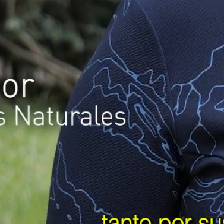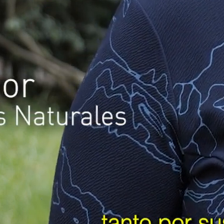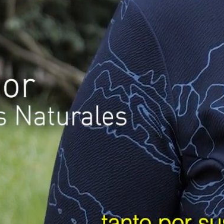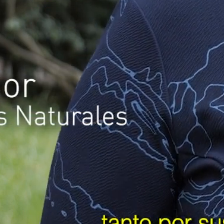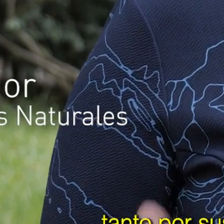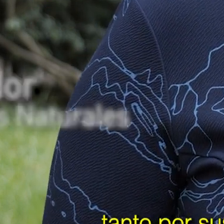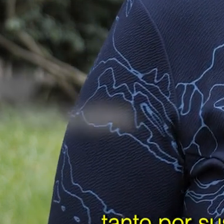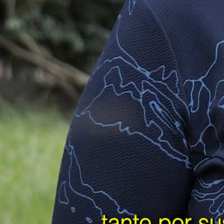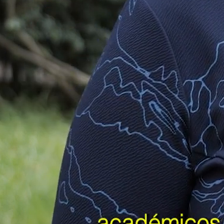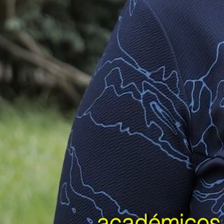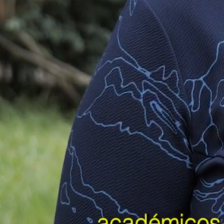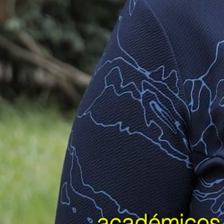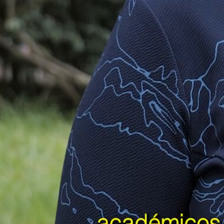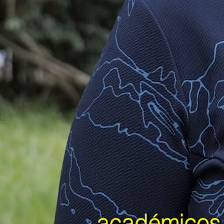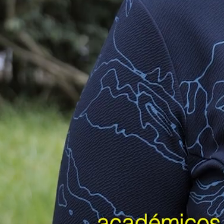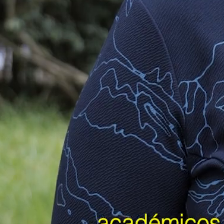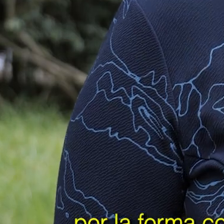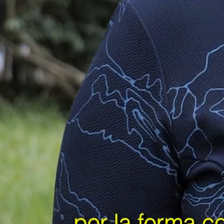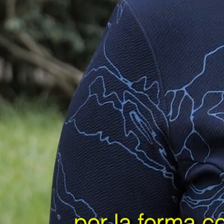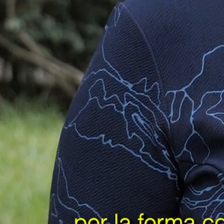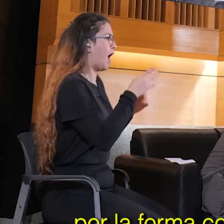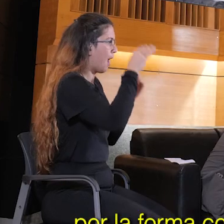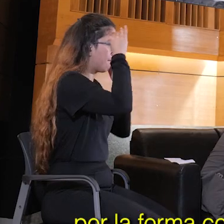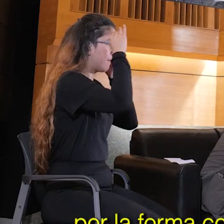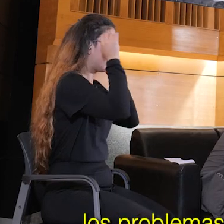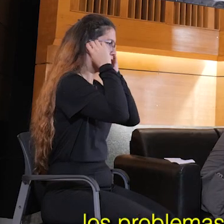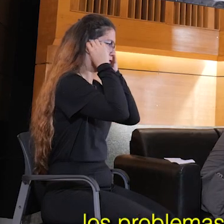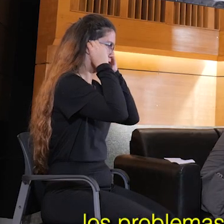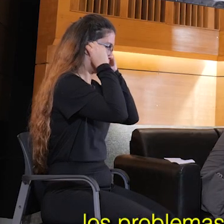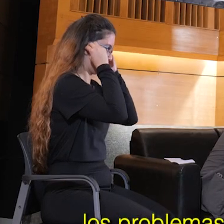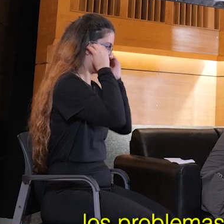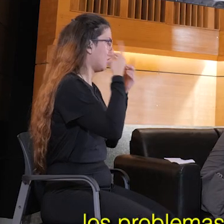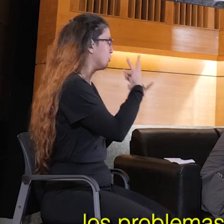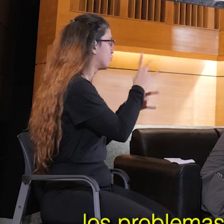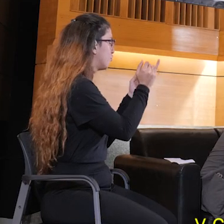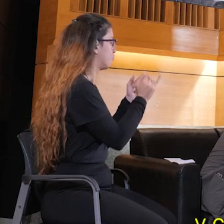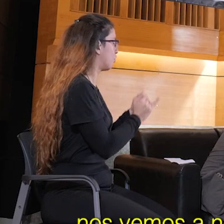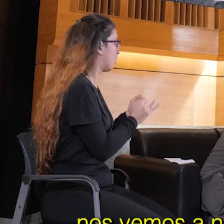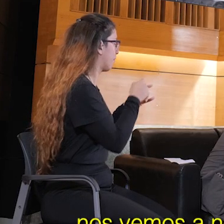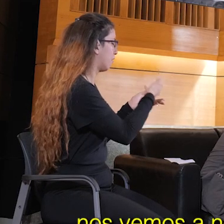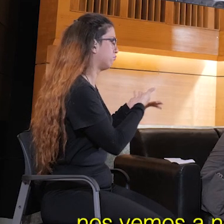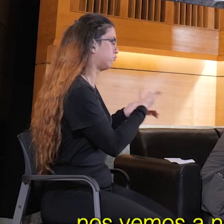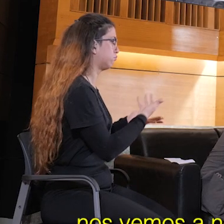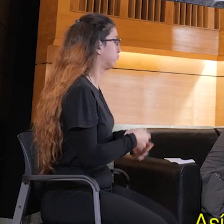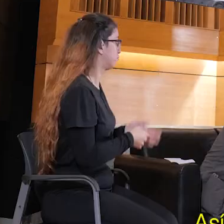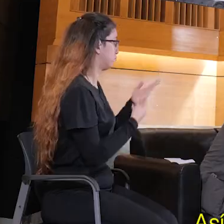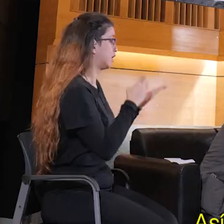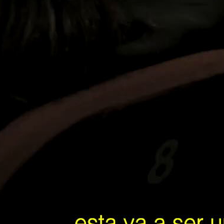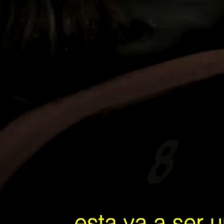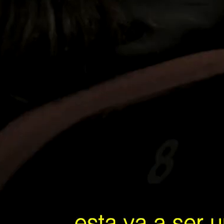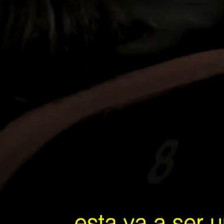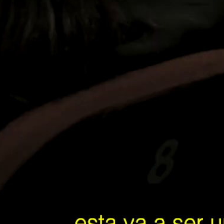tanto por sus estudiantes, académicos, pero también por la forma como enfrentamos los problemas de la sociedad y cómo nos vemos a nosotros mismos. Así